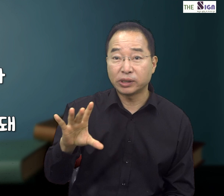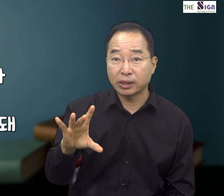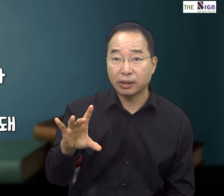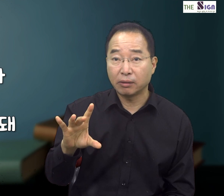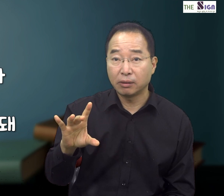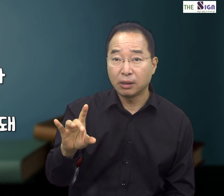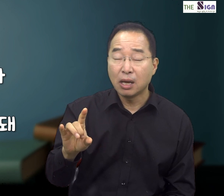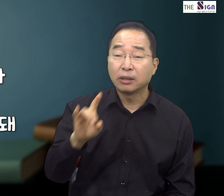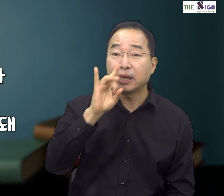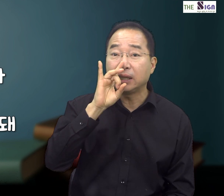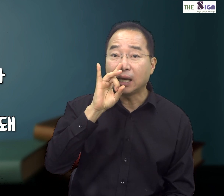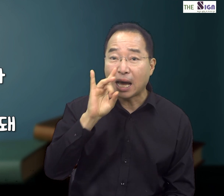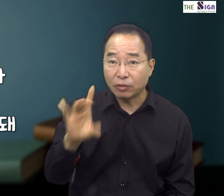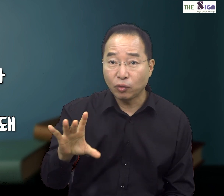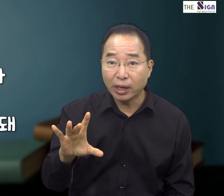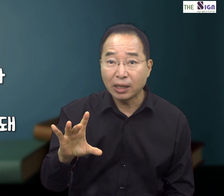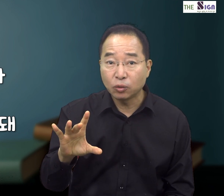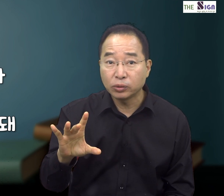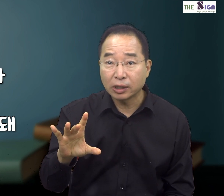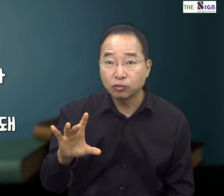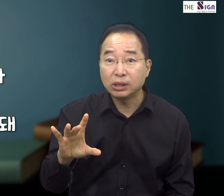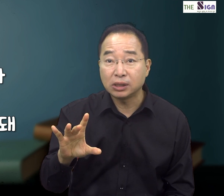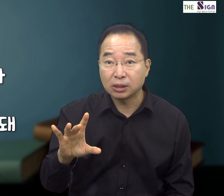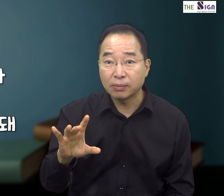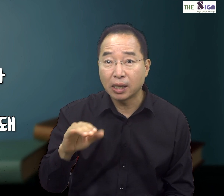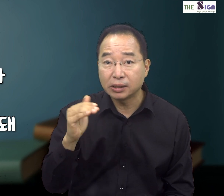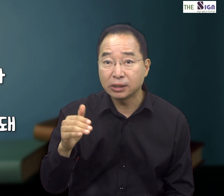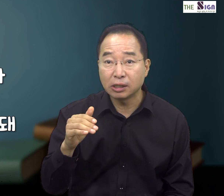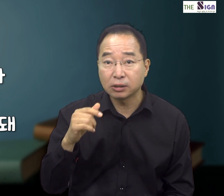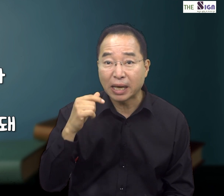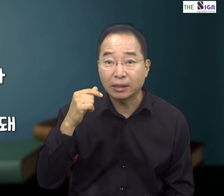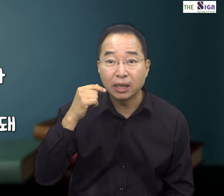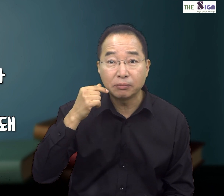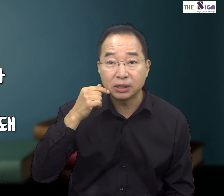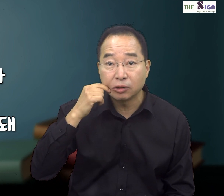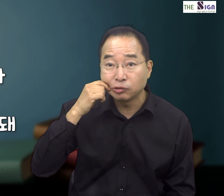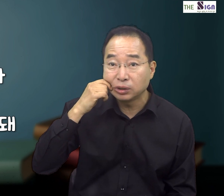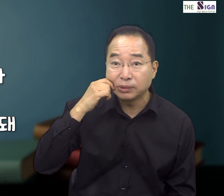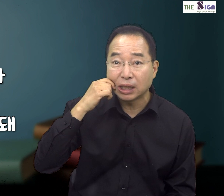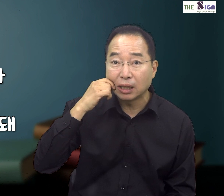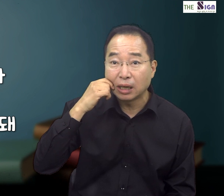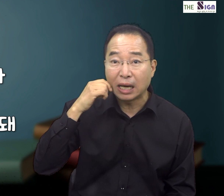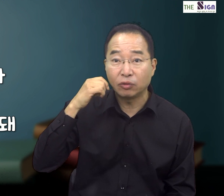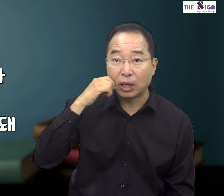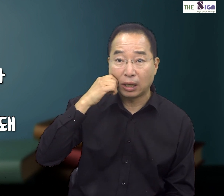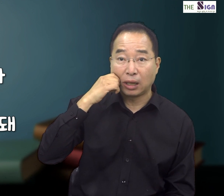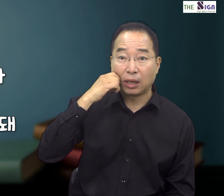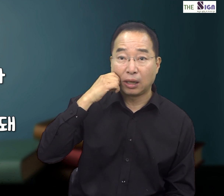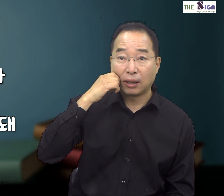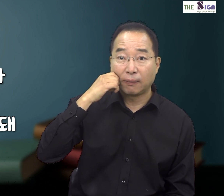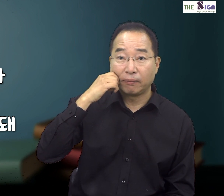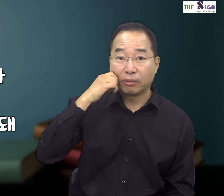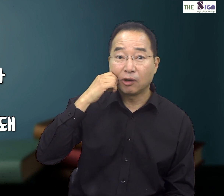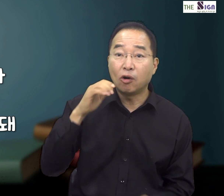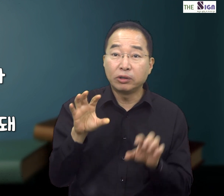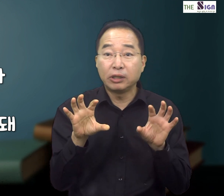동작이에요. 근데 이 안 돼라는 동작도 있지만 실제로 쓰면 안 돼 하면서 이것도 씁니다. 안 돼. 어느 게 더